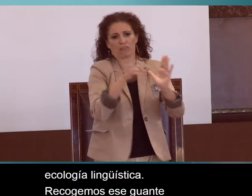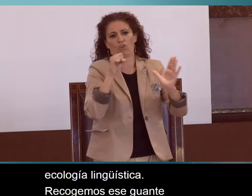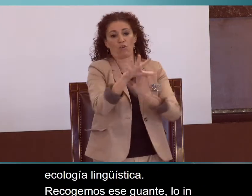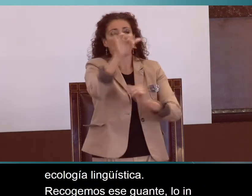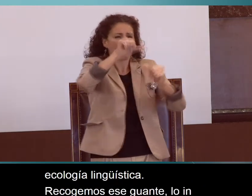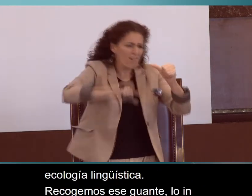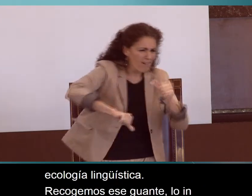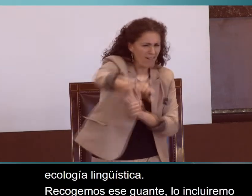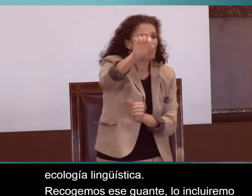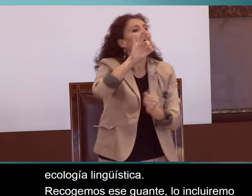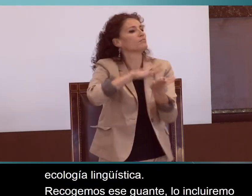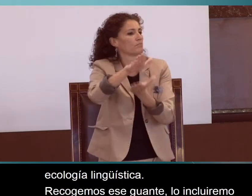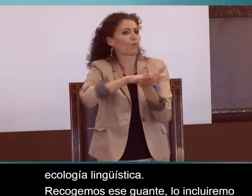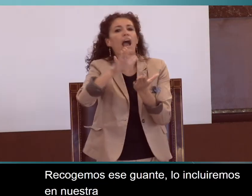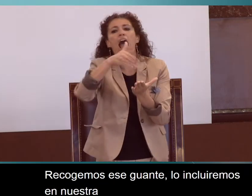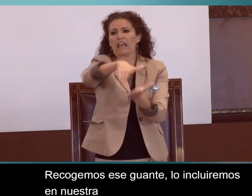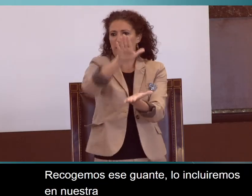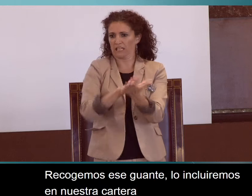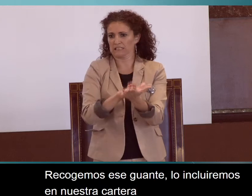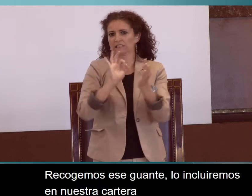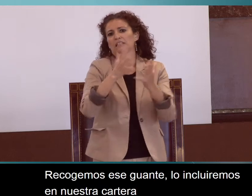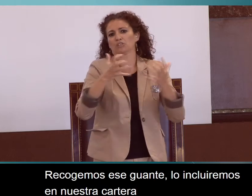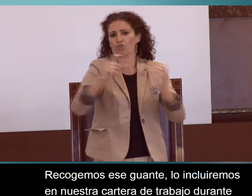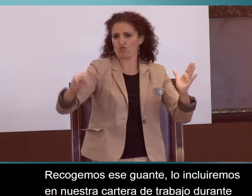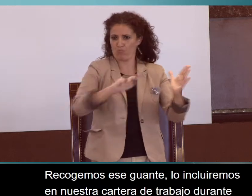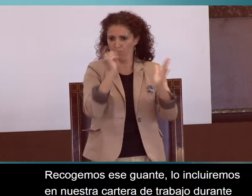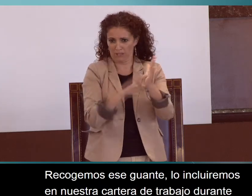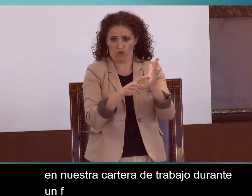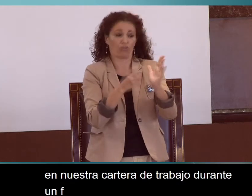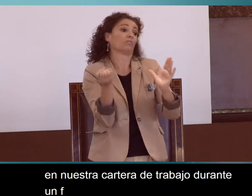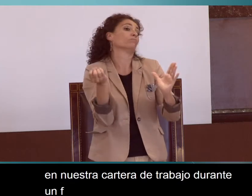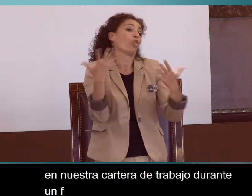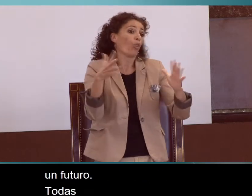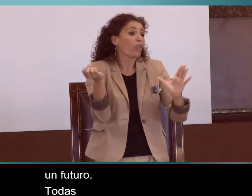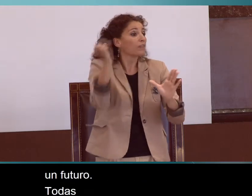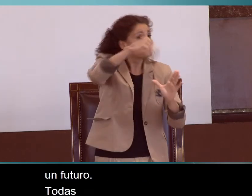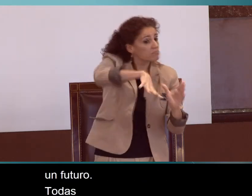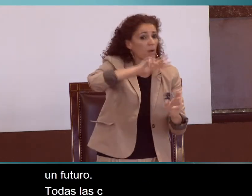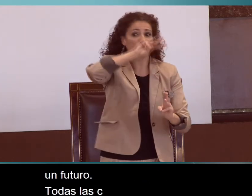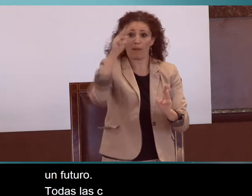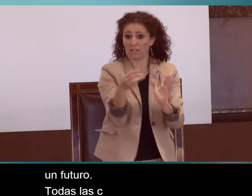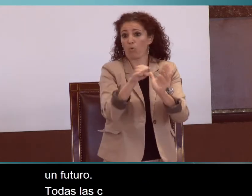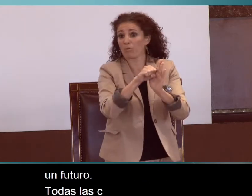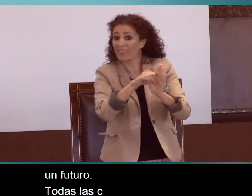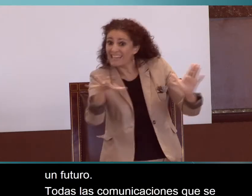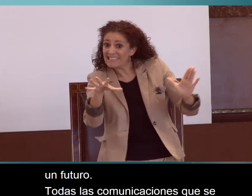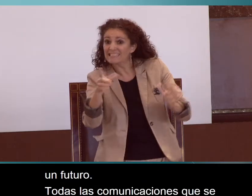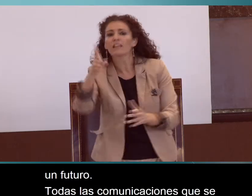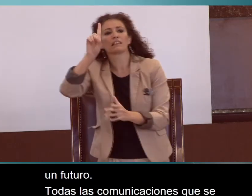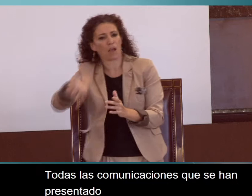presentado, deciros que también las volcaremos en nuestro canal YouTube y próximamente publicaremos las actas completas y las